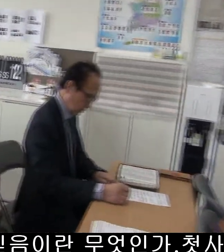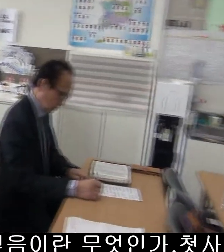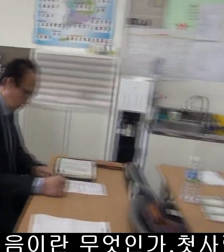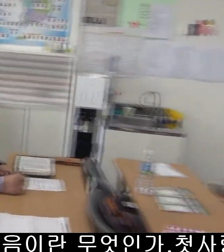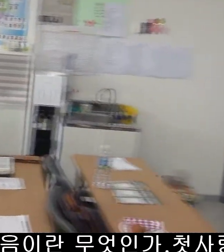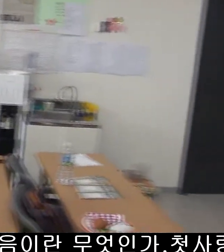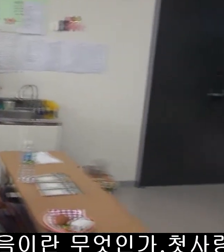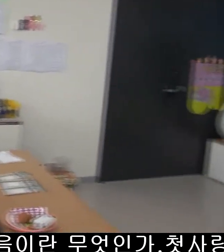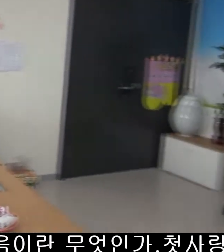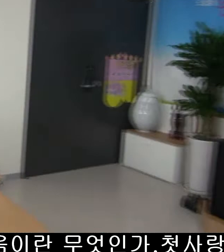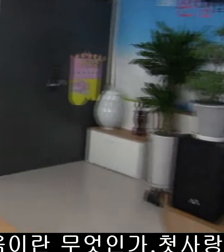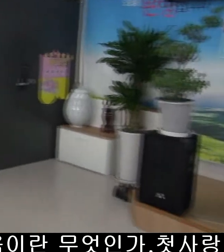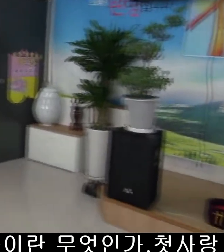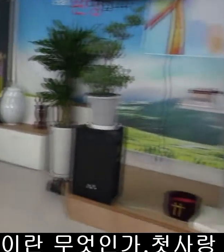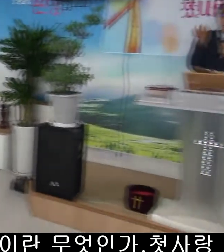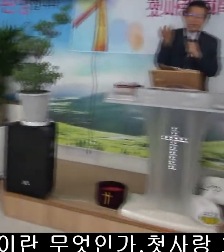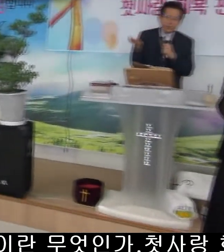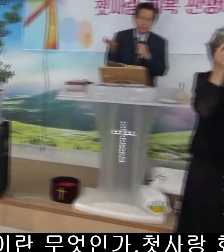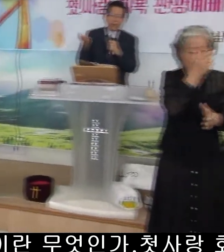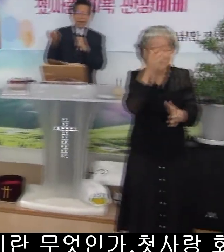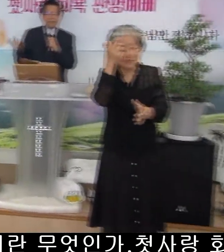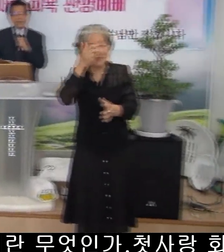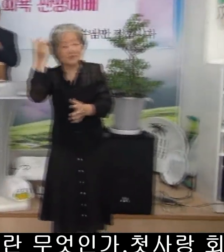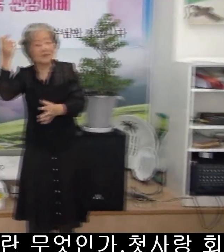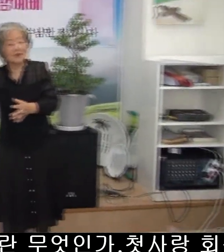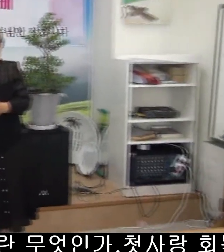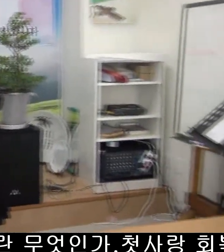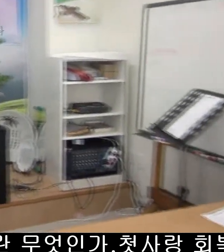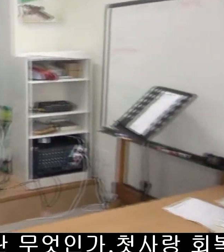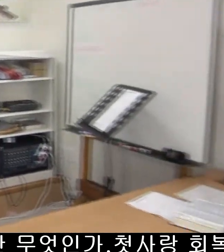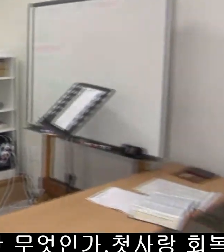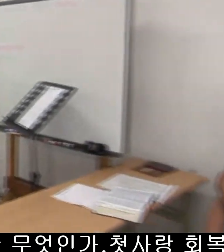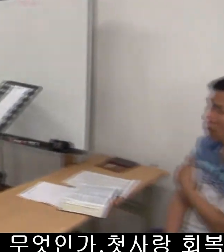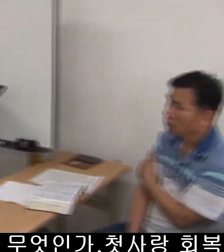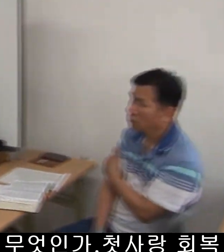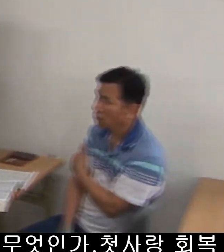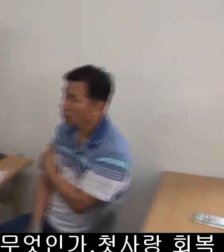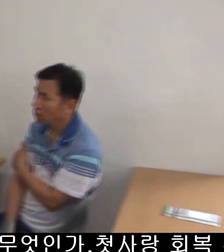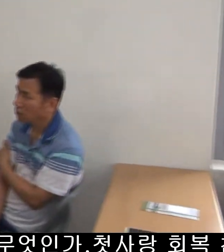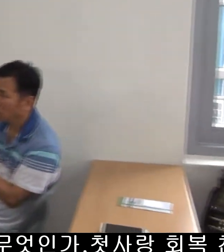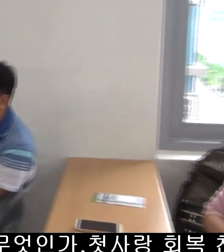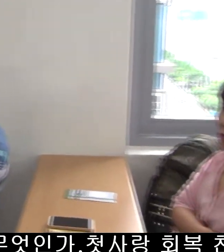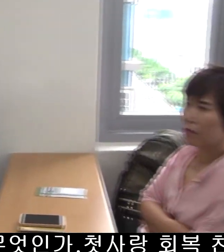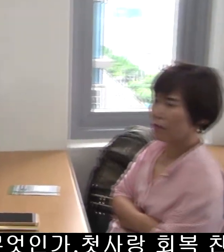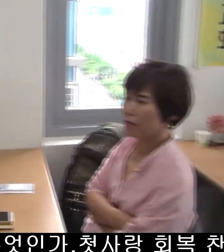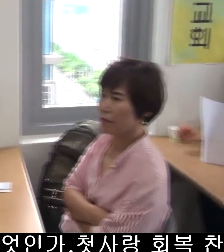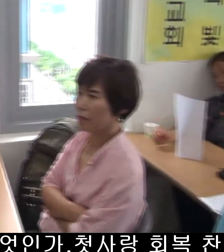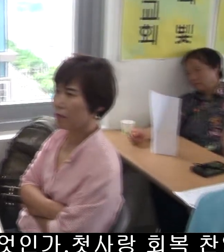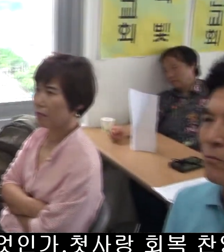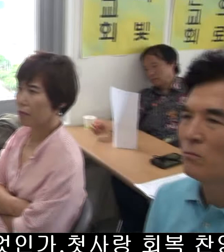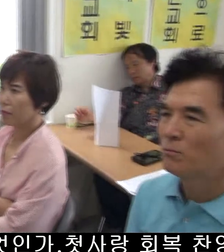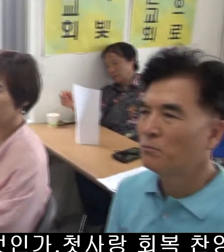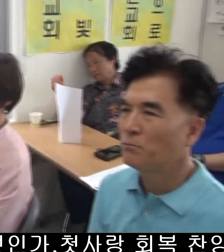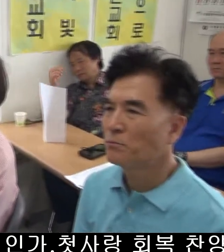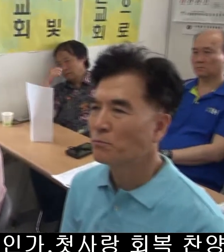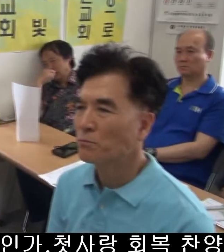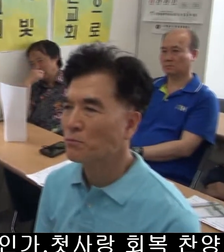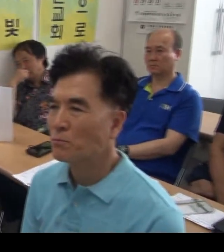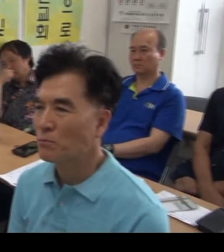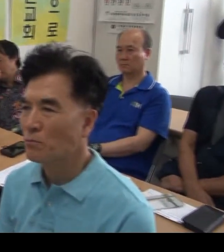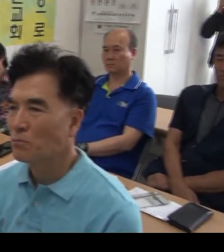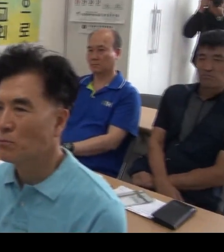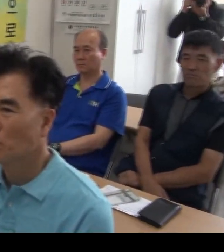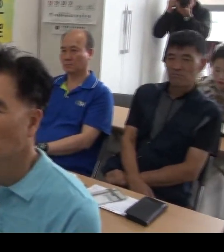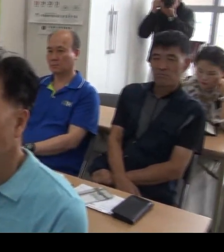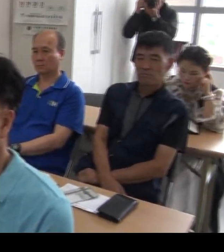예수님을 믿는다, 성령님이 저와 여러분들과 함께 하신다는 것을 믿는다라고 우리는 말하는 거예요. 그러면 오늘 본문을